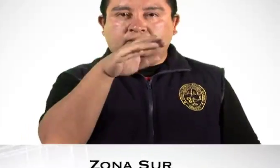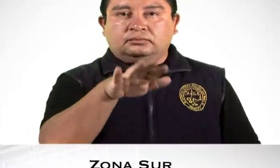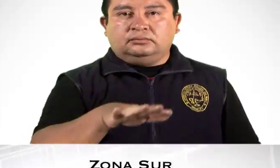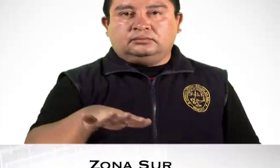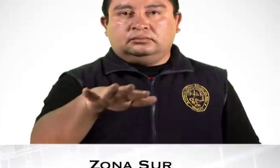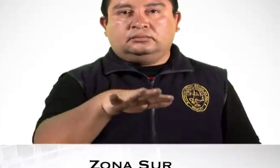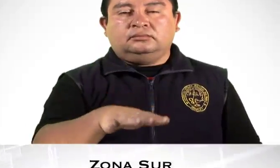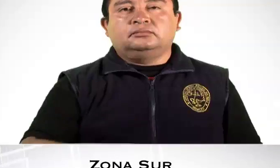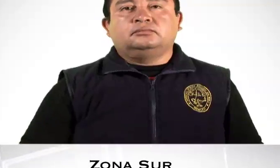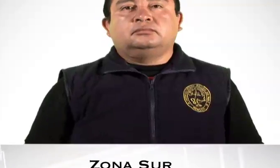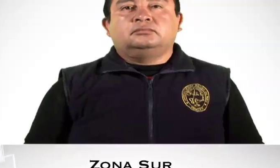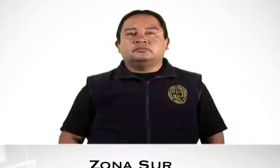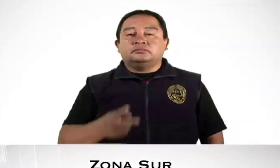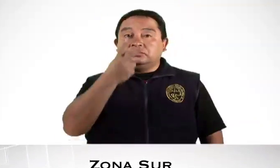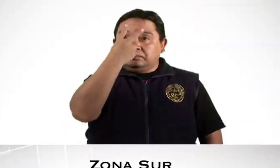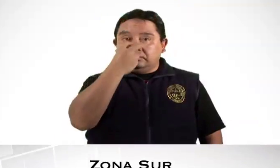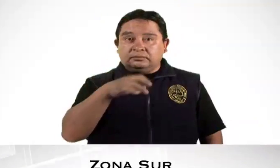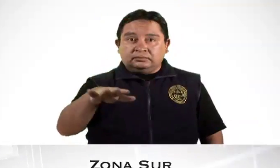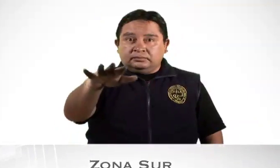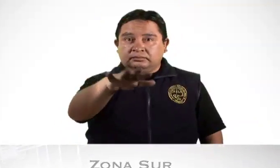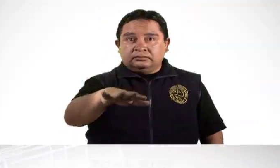Zona Sur. Zona Sur.